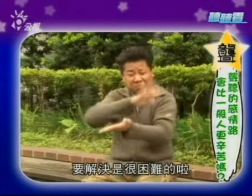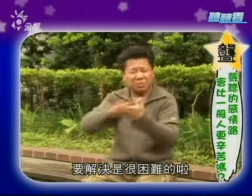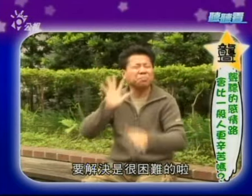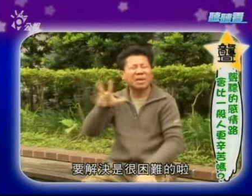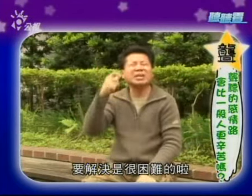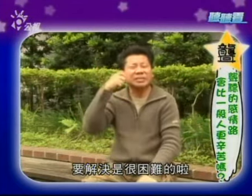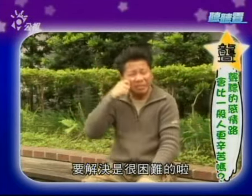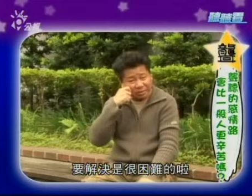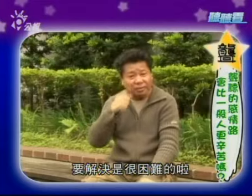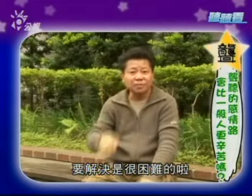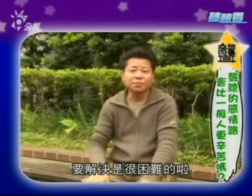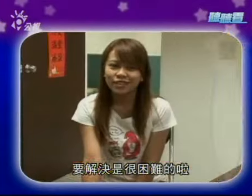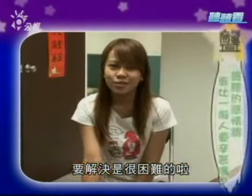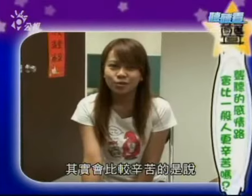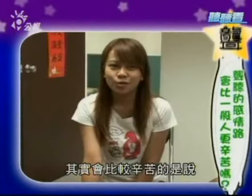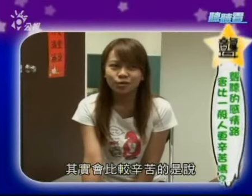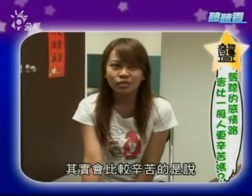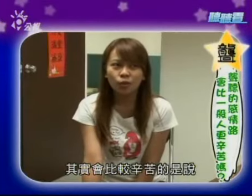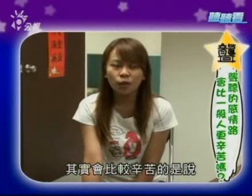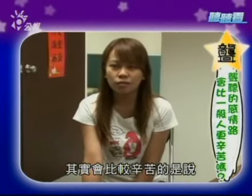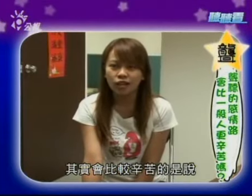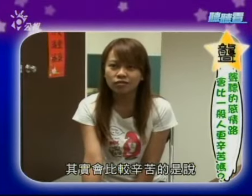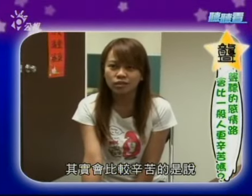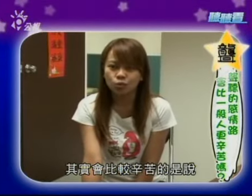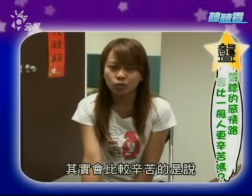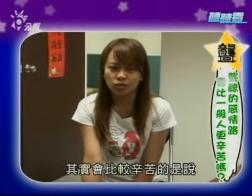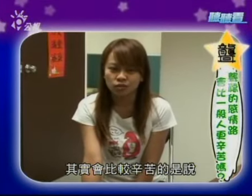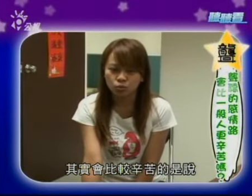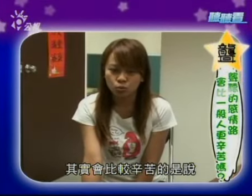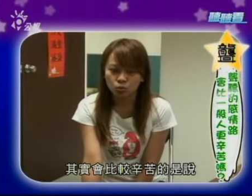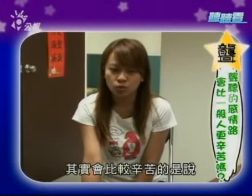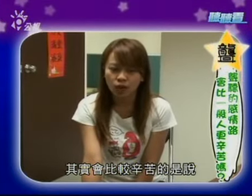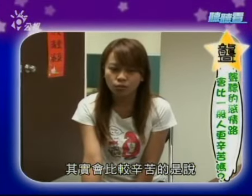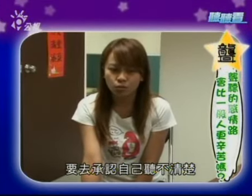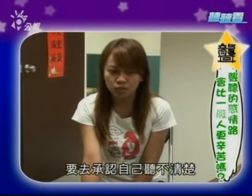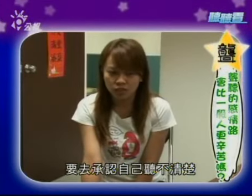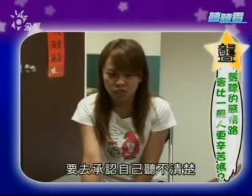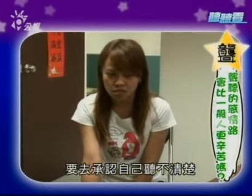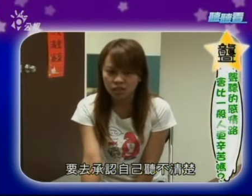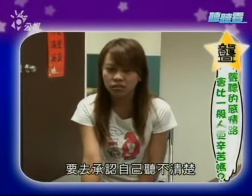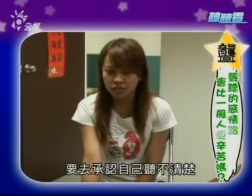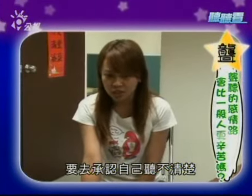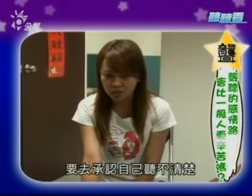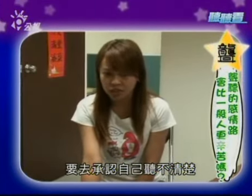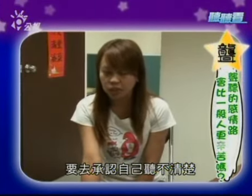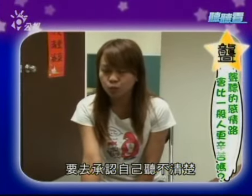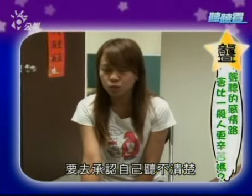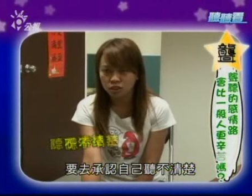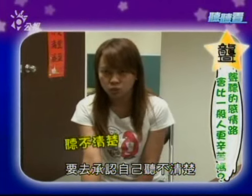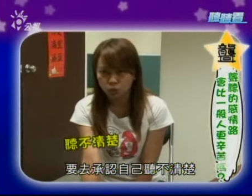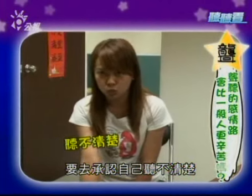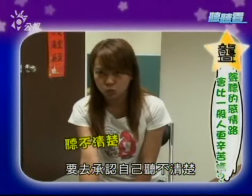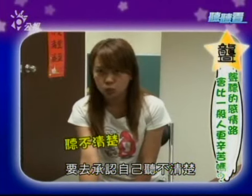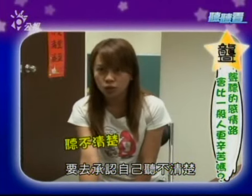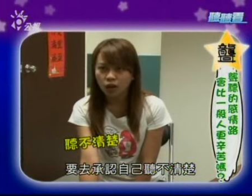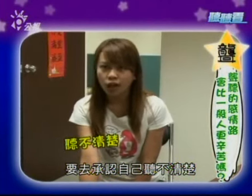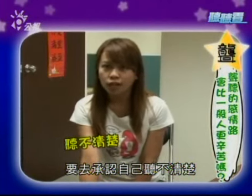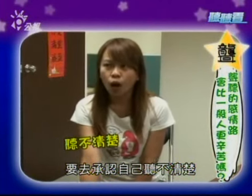决是很困难的啦对 其实会比较清楚的是说要承认自己是否成功然后